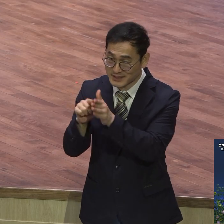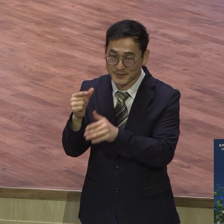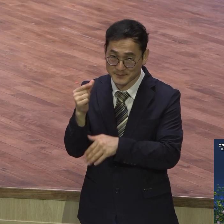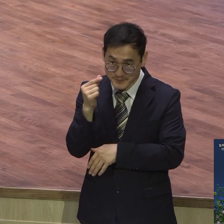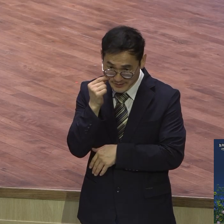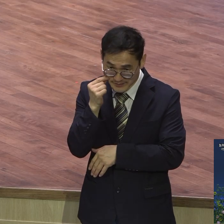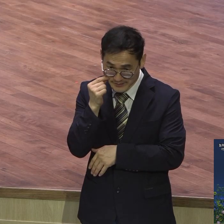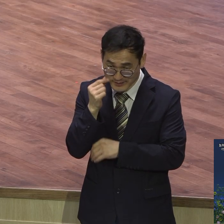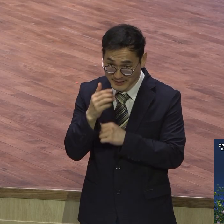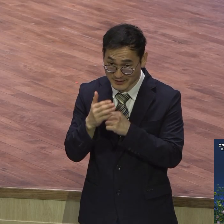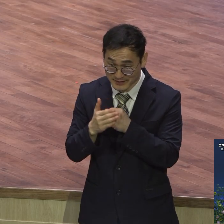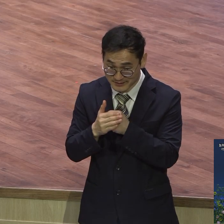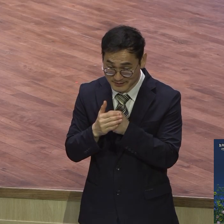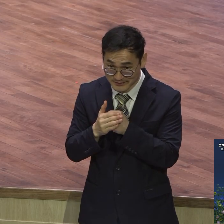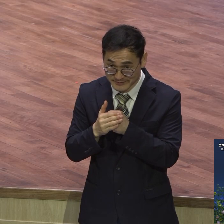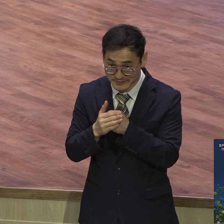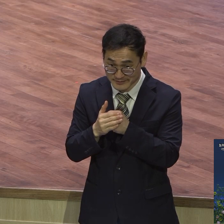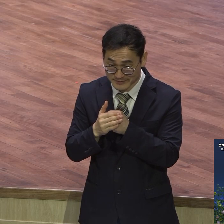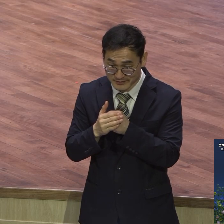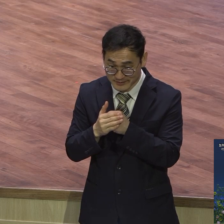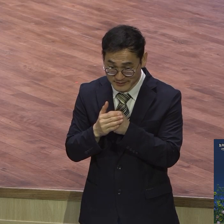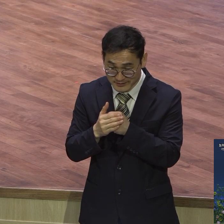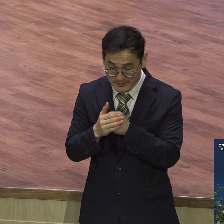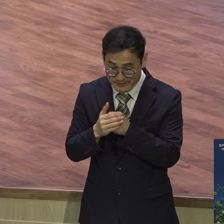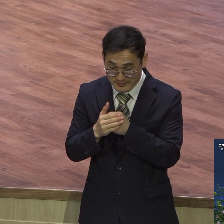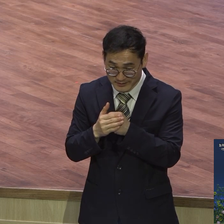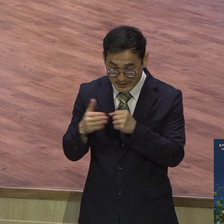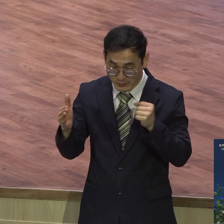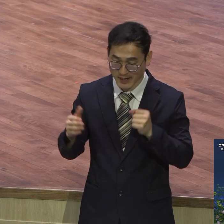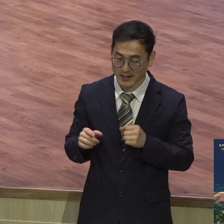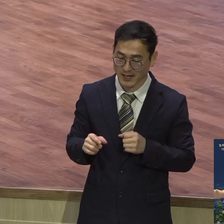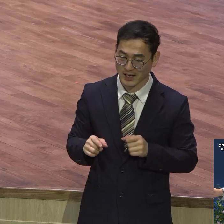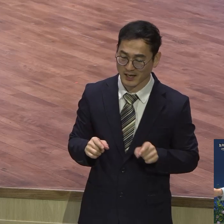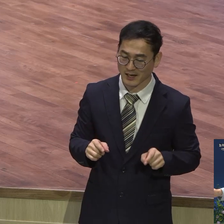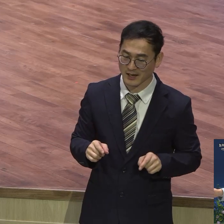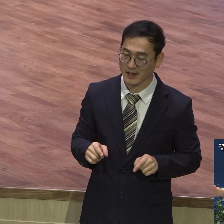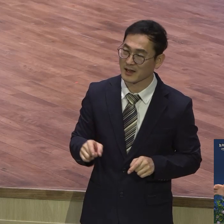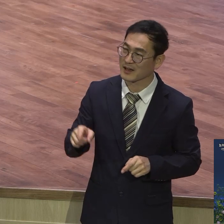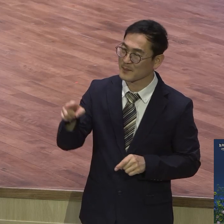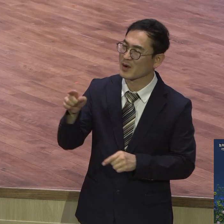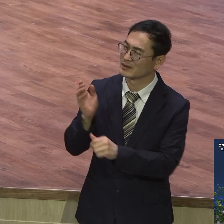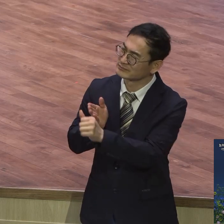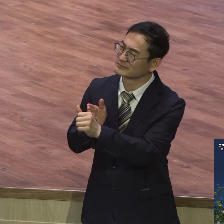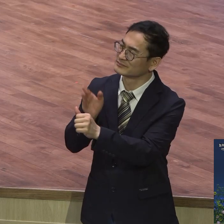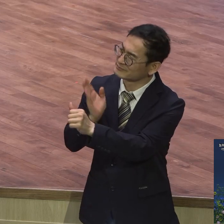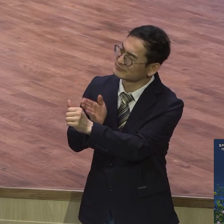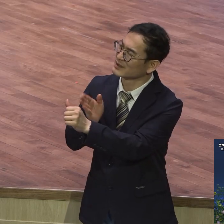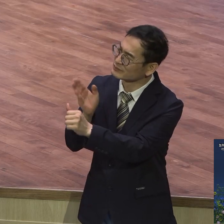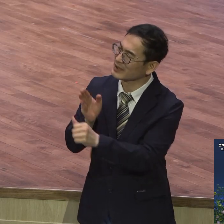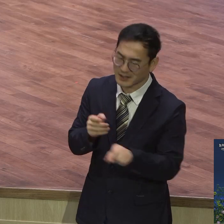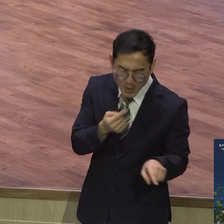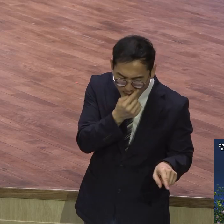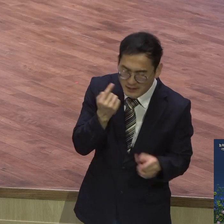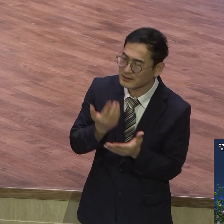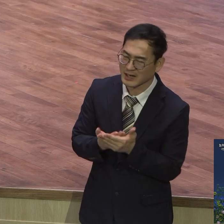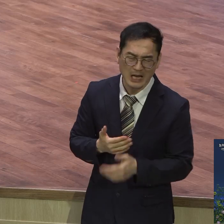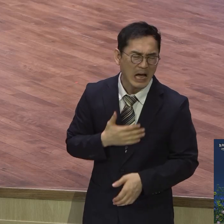하나님께서 믿지 못해서 자꾸 요구를 하니까 하나님 마시 못해서 그러면 마시 못해서